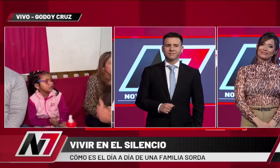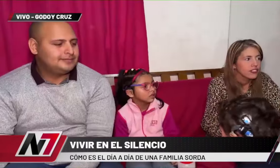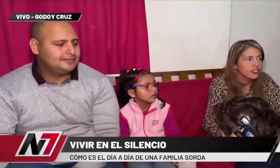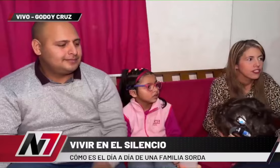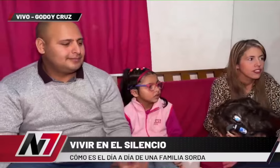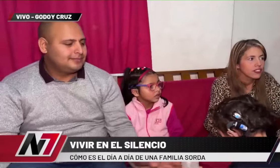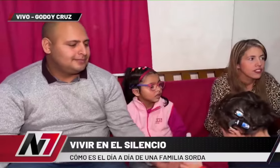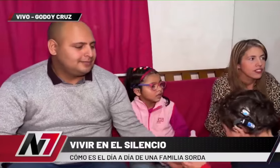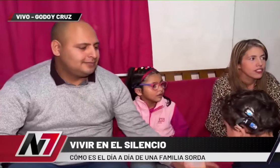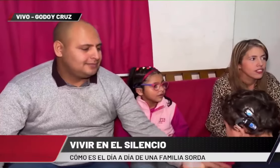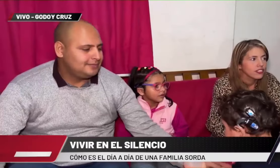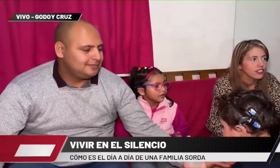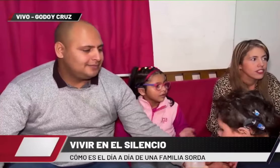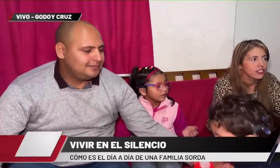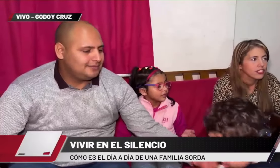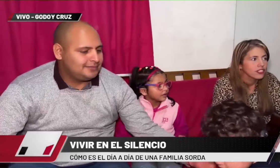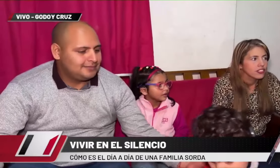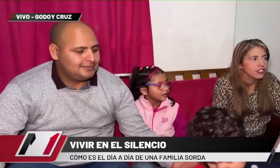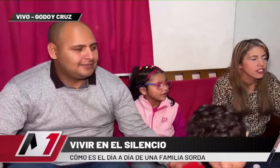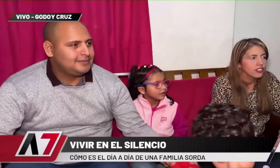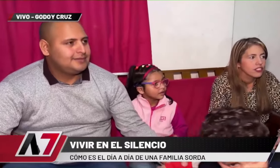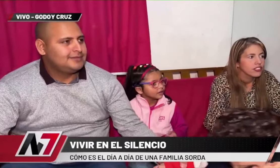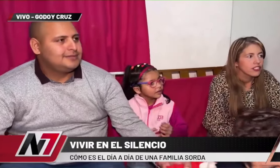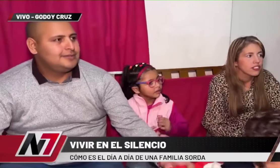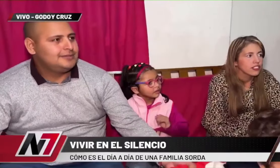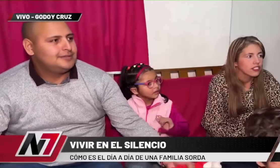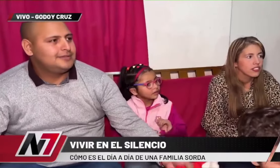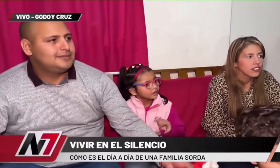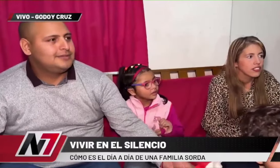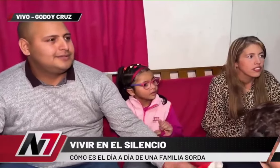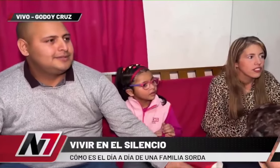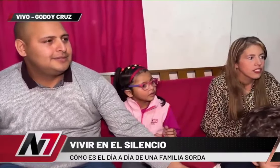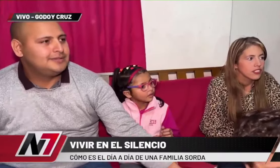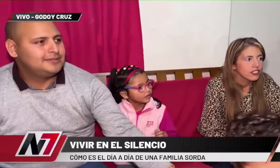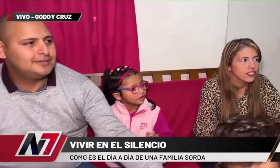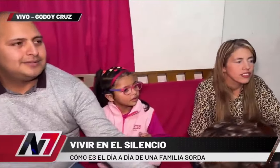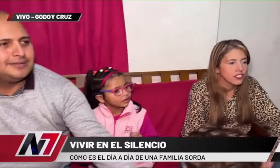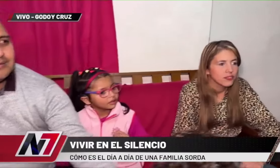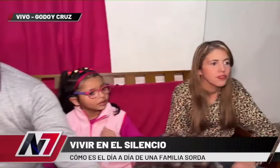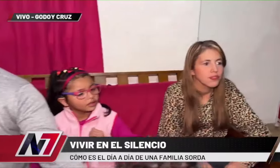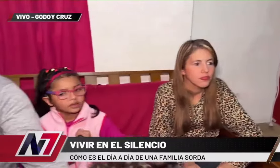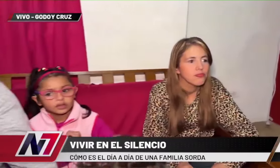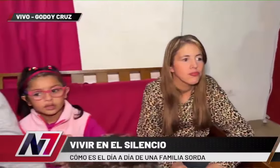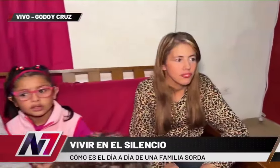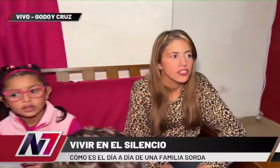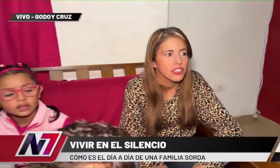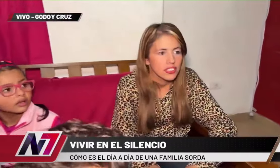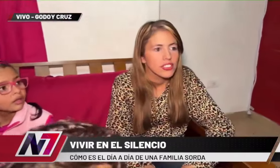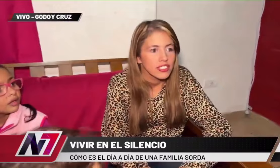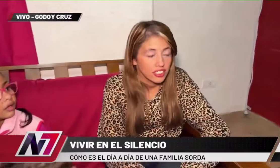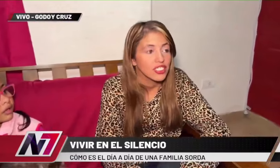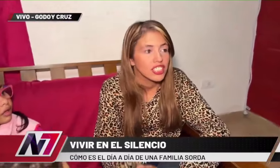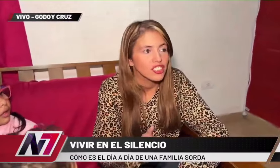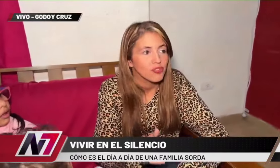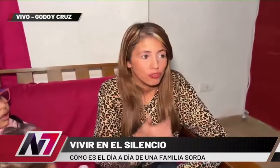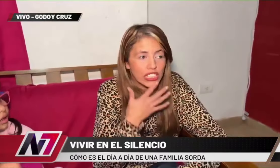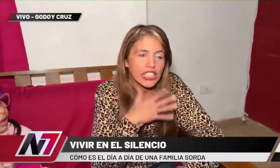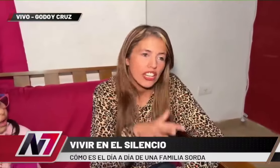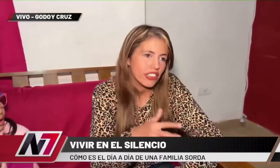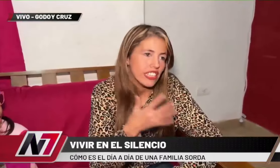con Dayana también lo hemos hecho despacito y ella me entiende lo que yo le estoy hablando. Sigue, ¿me estás entendiendo, labios, Dayana? Sí, sí, ¿viste?